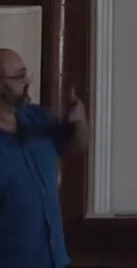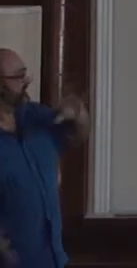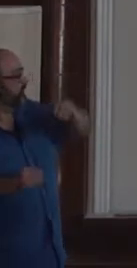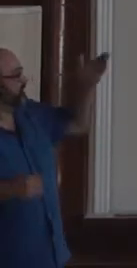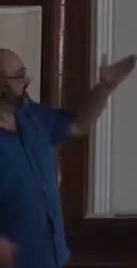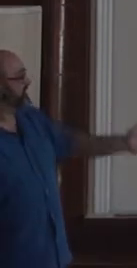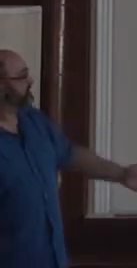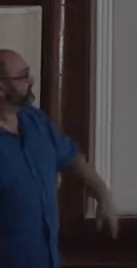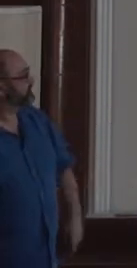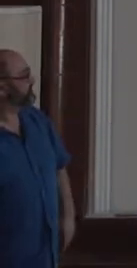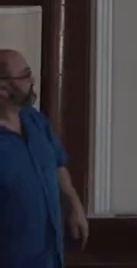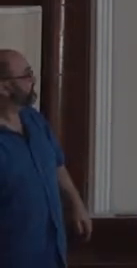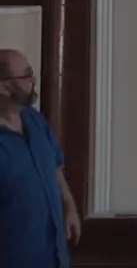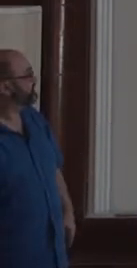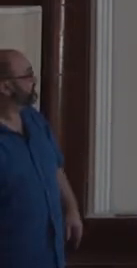je vous passe.